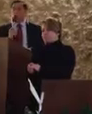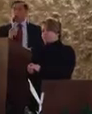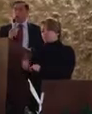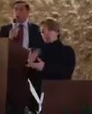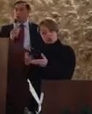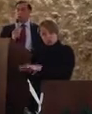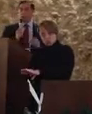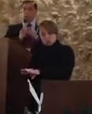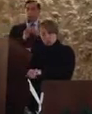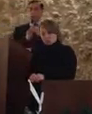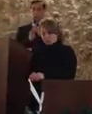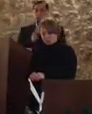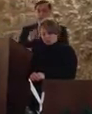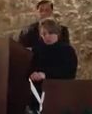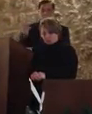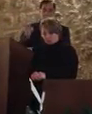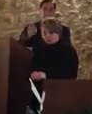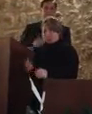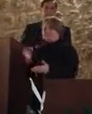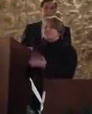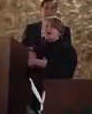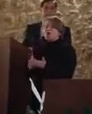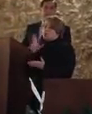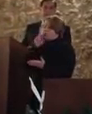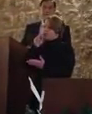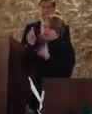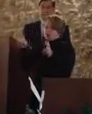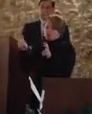chiudo sui valori.